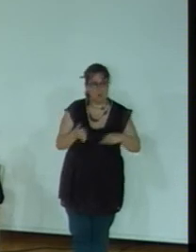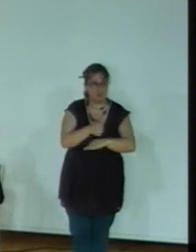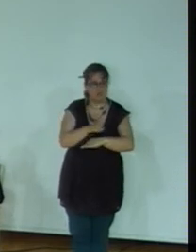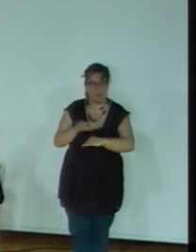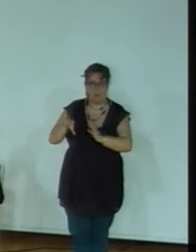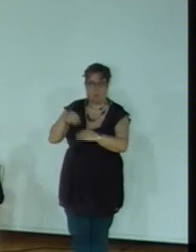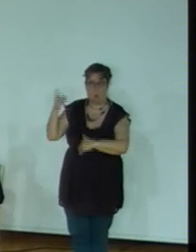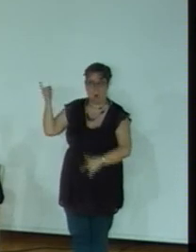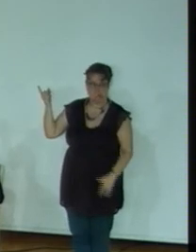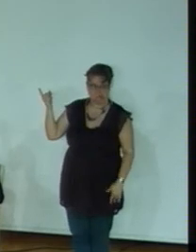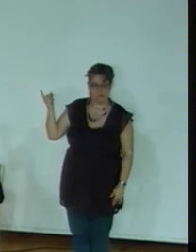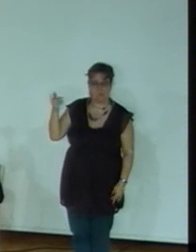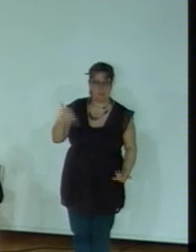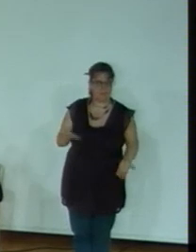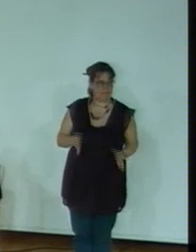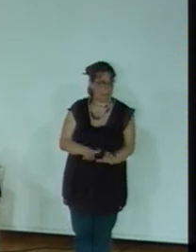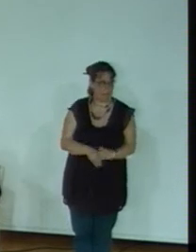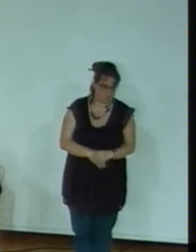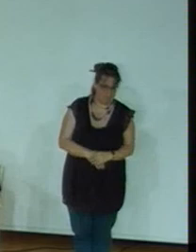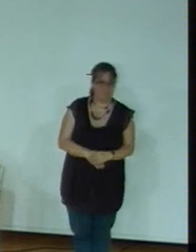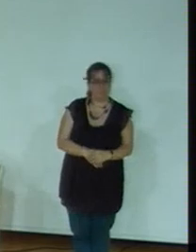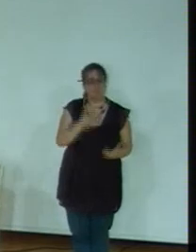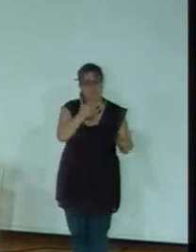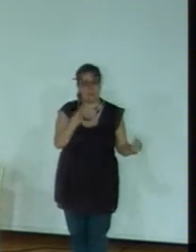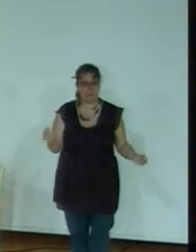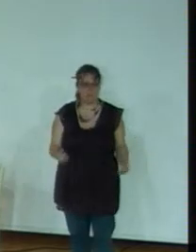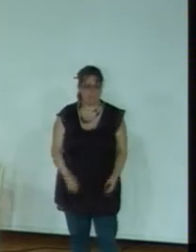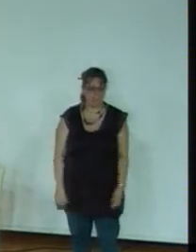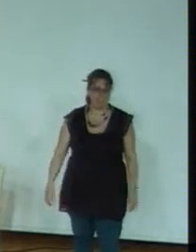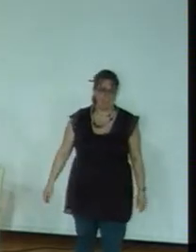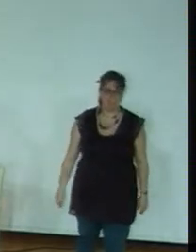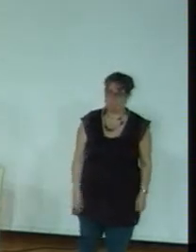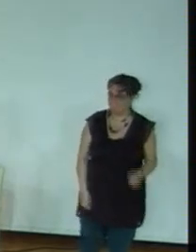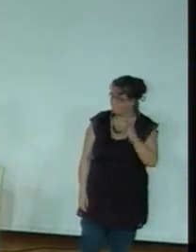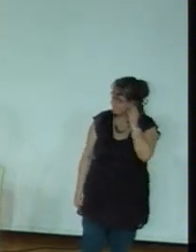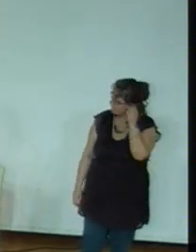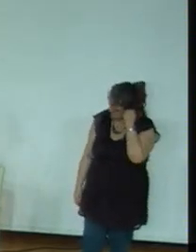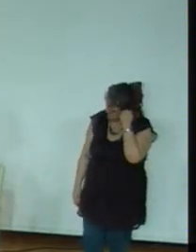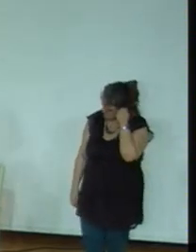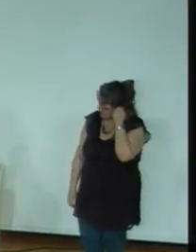lieux vont fermer. Merci à tous.